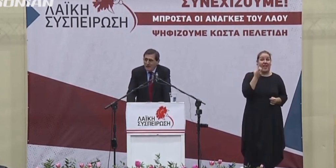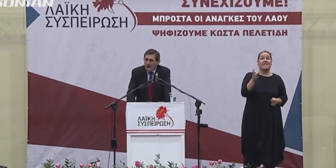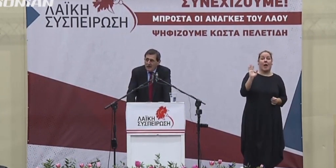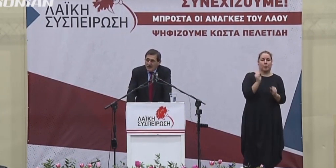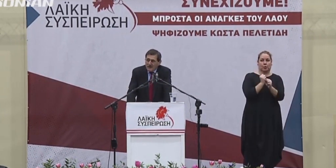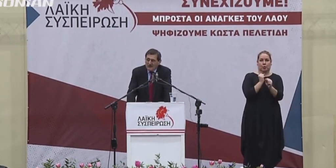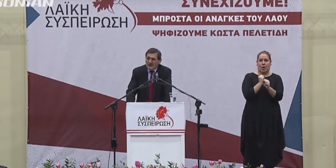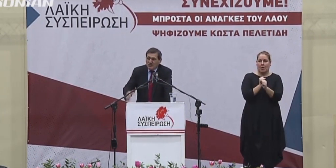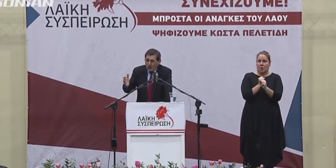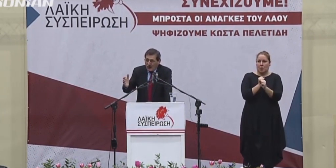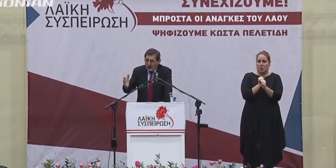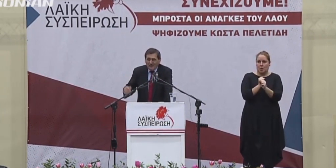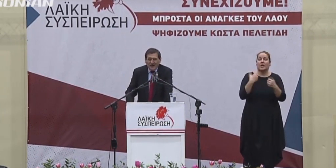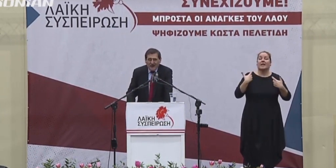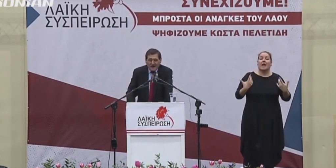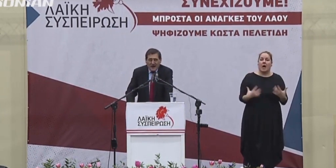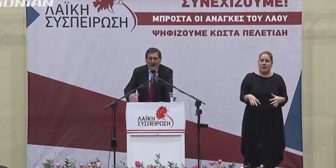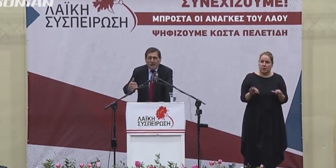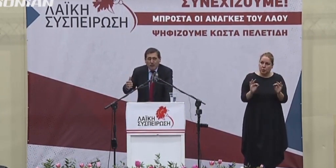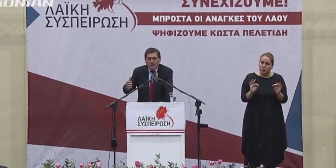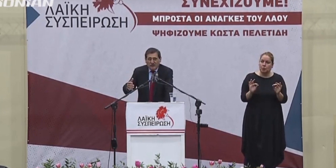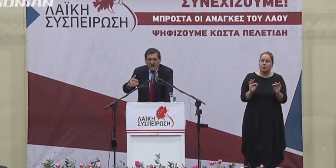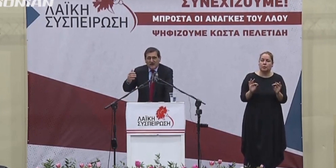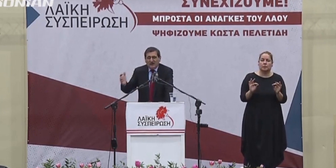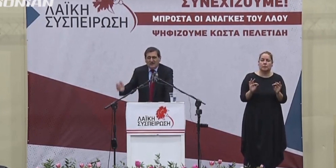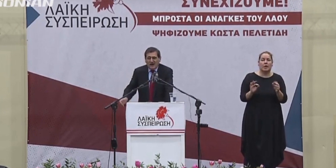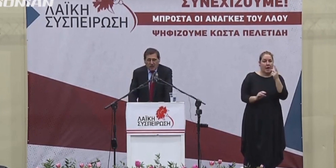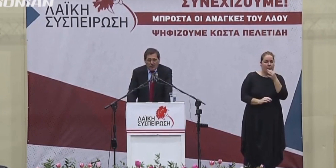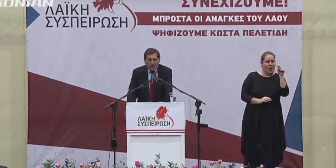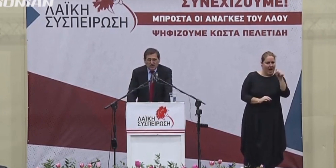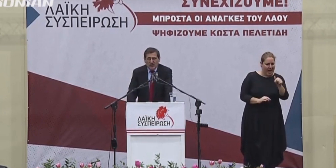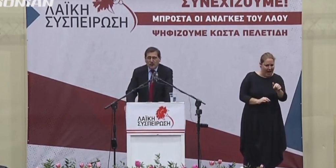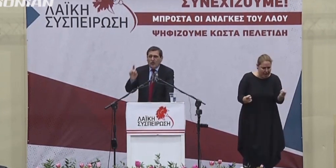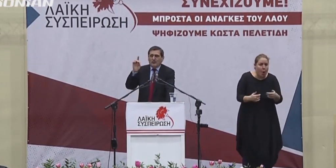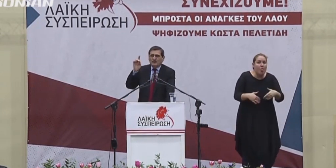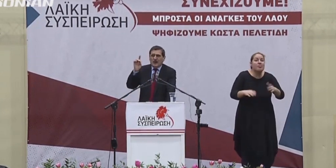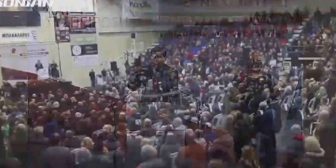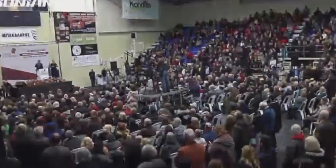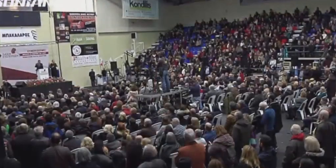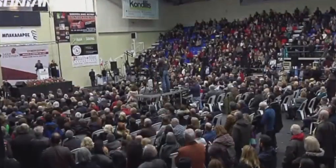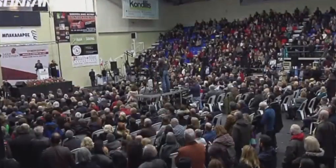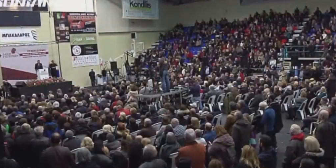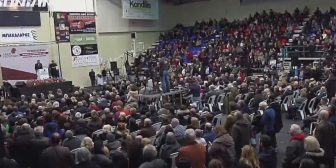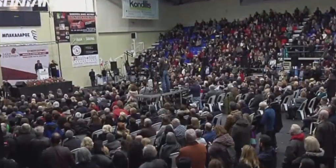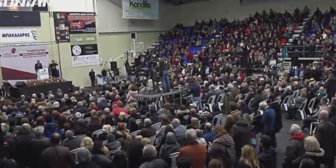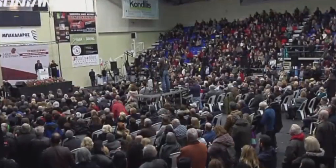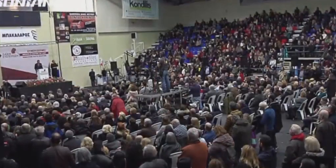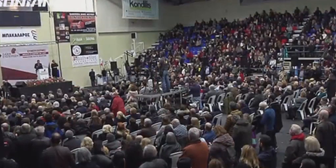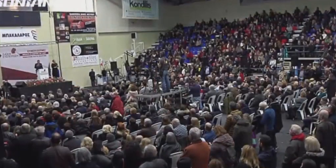έργο και ξεκινούν για να πούν ότι δεν γίνεται έργο. Ξεχνούν όμως κάτι το